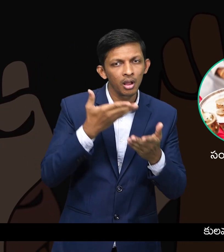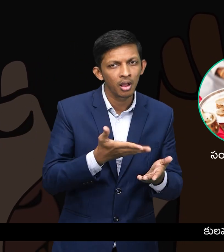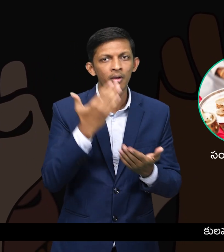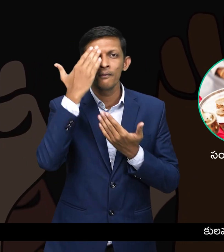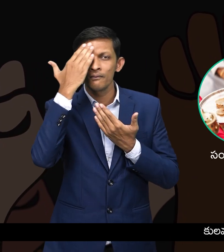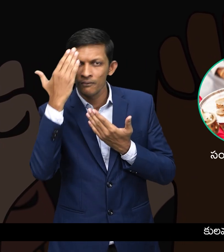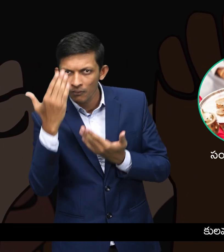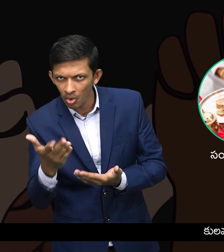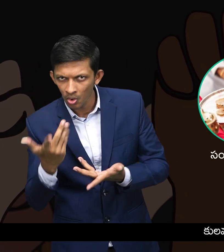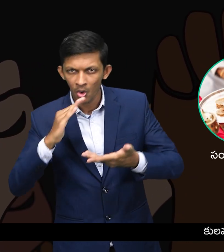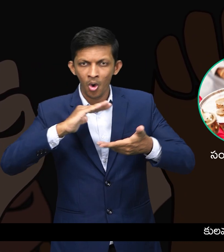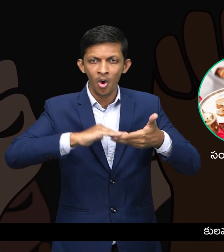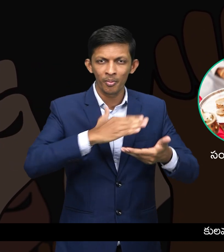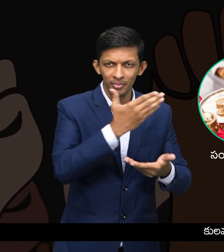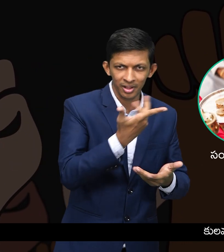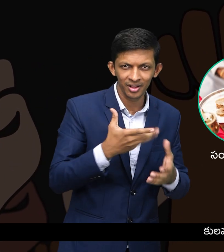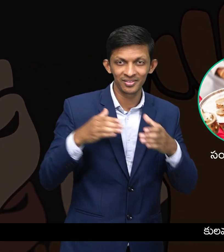కులము పేర్లను కలిగి ఉన్నారు.